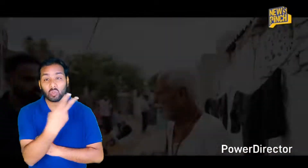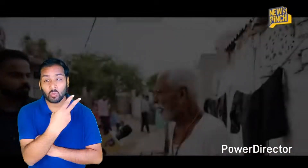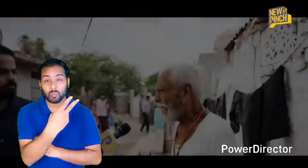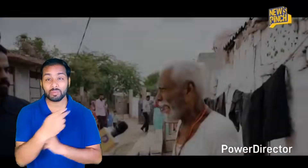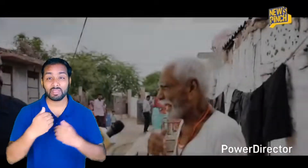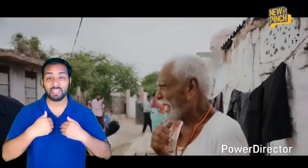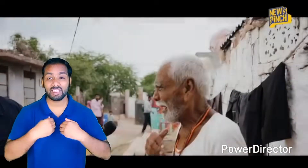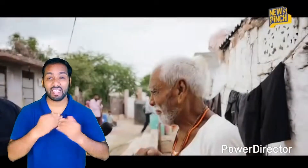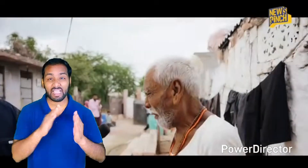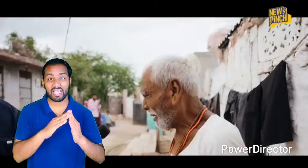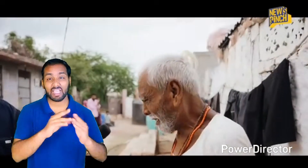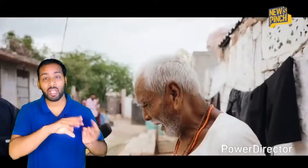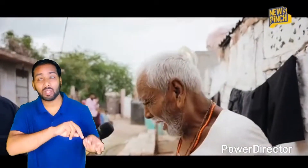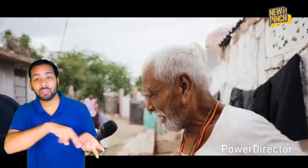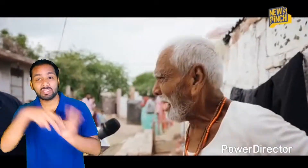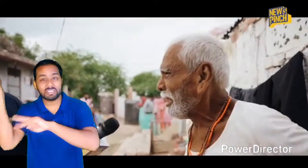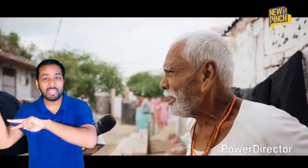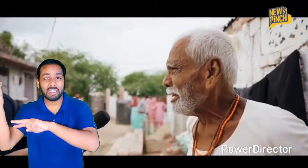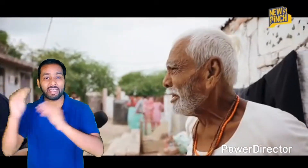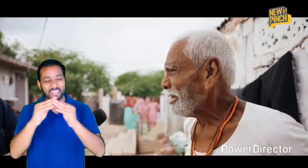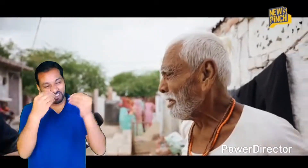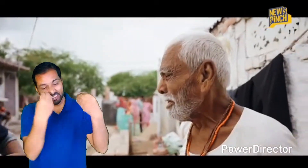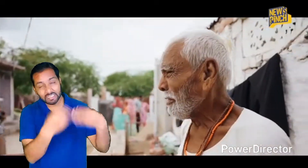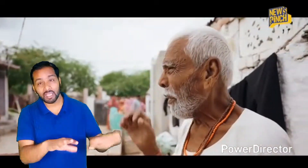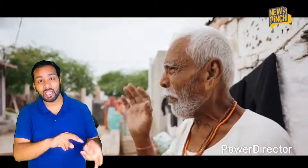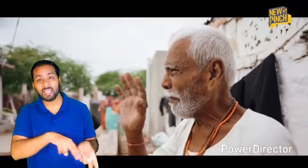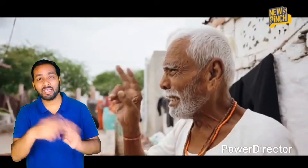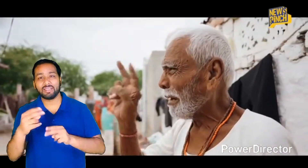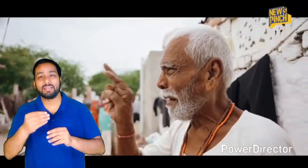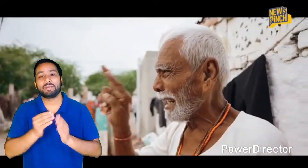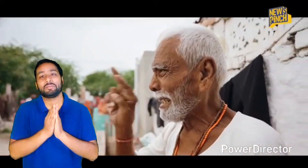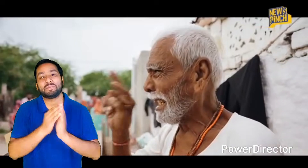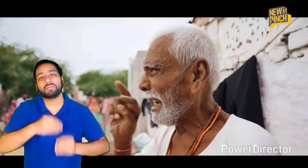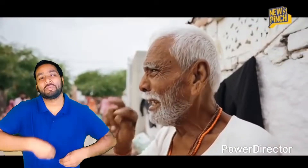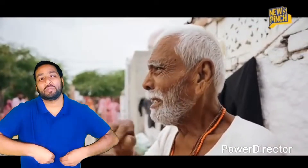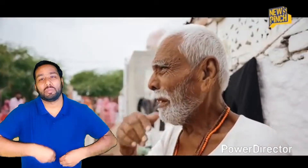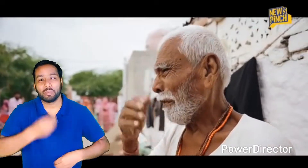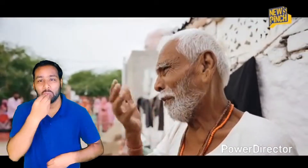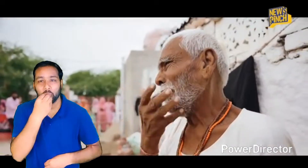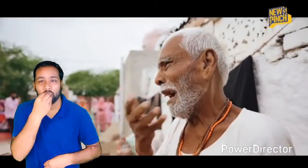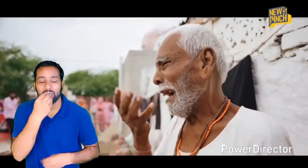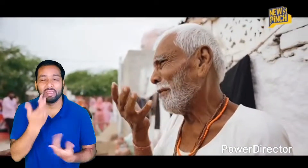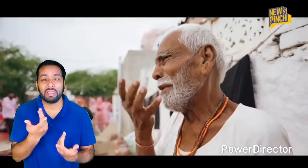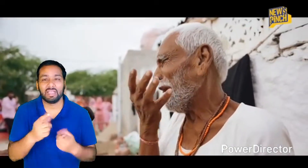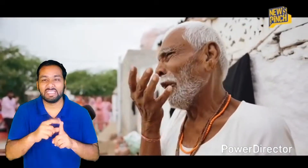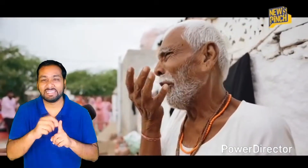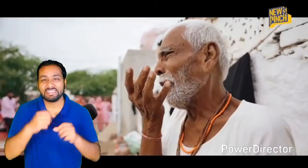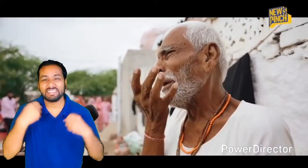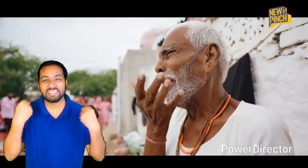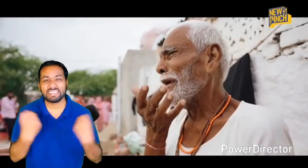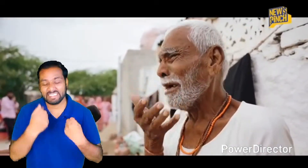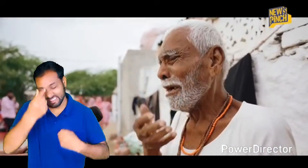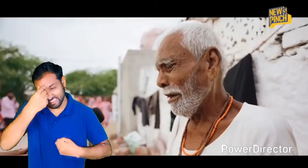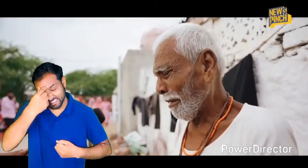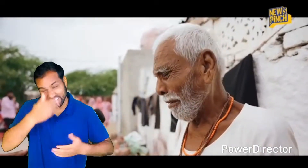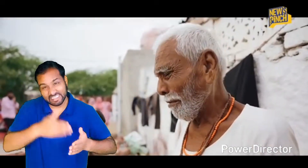तू मैंने मार दिया गोली खाने, तू मैंने मार दिया, वो तो आदमी देखो